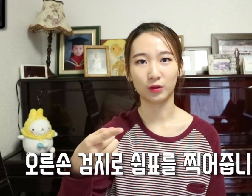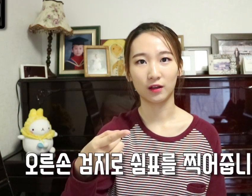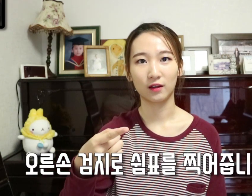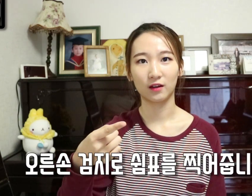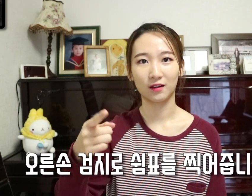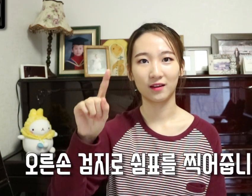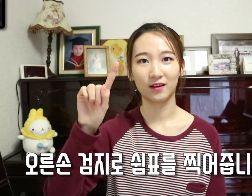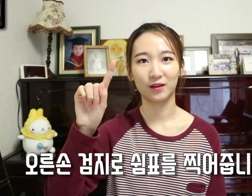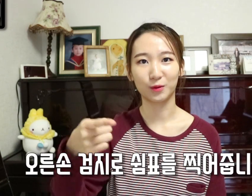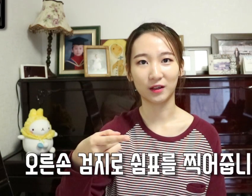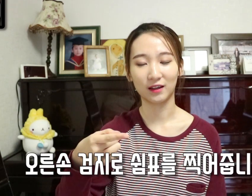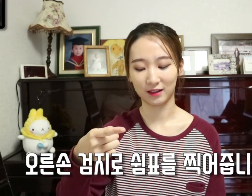요렇게. 요렇게.